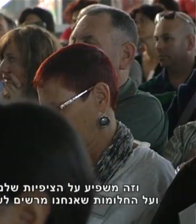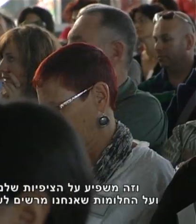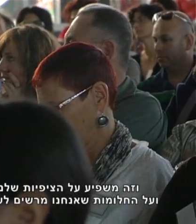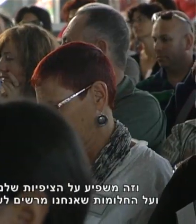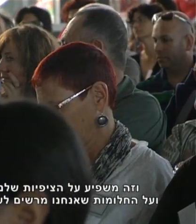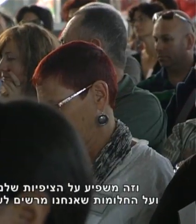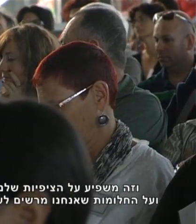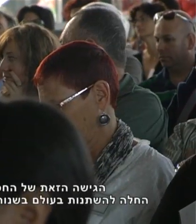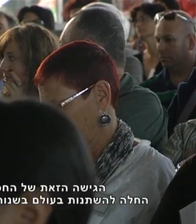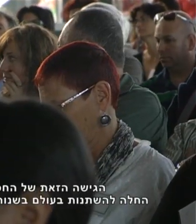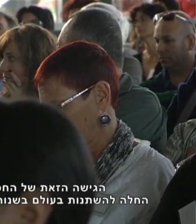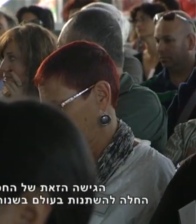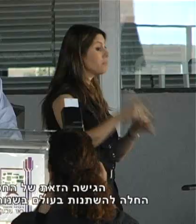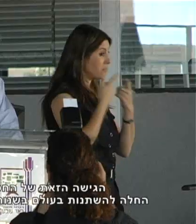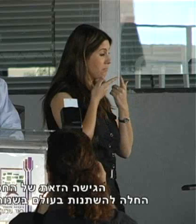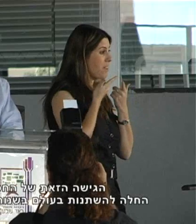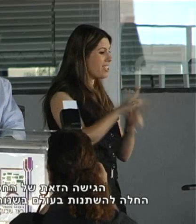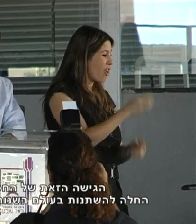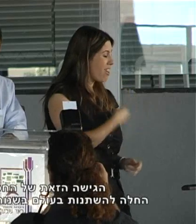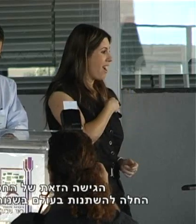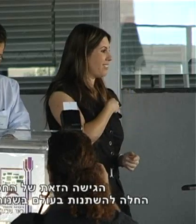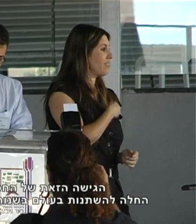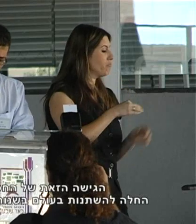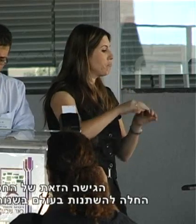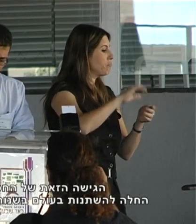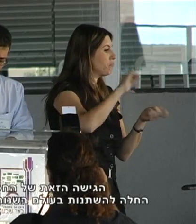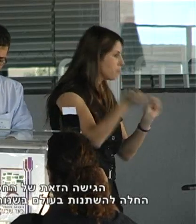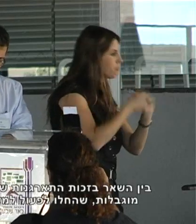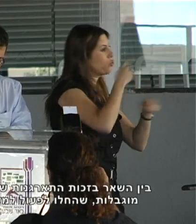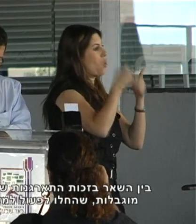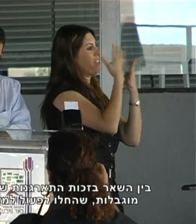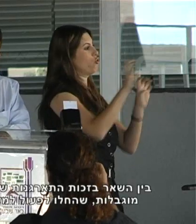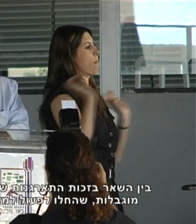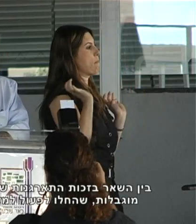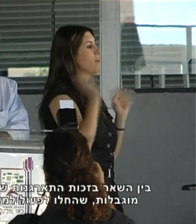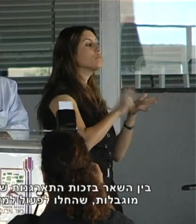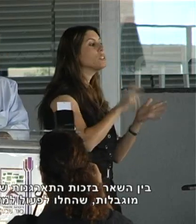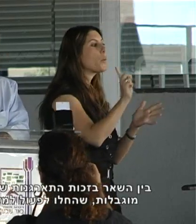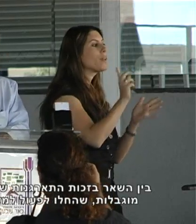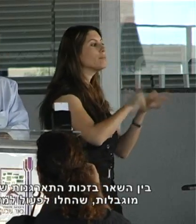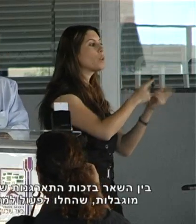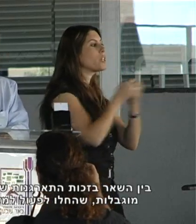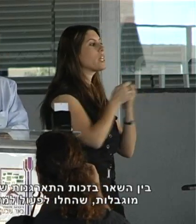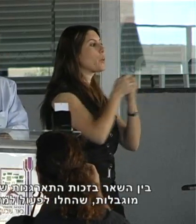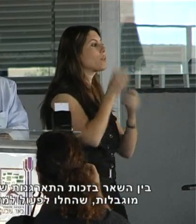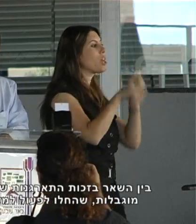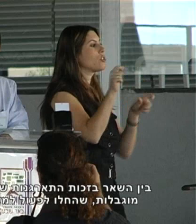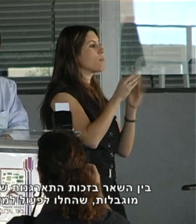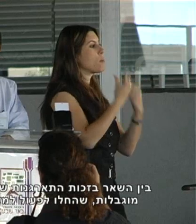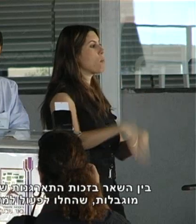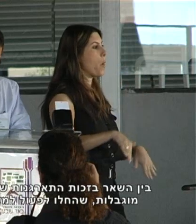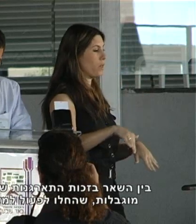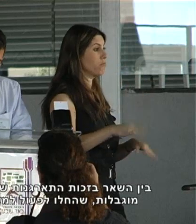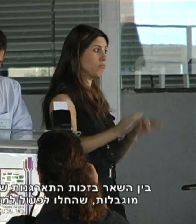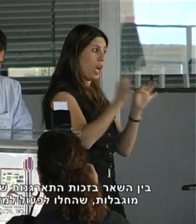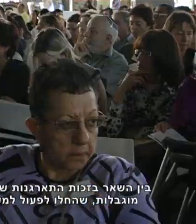לחלום. הגישה הזאת של החסד החלה להשתנות בעולם בשנות ה-90, בין השאר בזכות התארגנות של אנשים עם מוגבלות